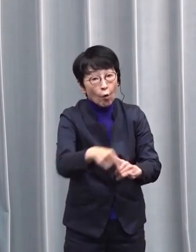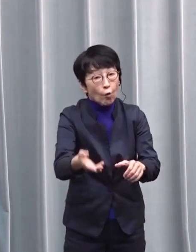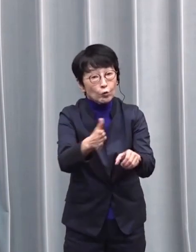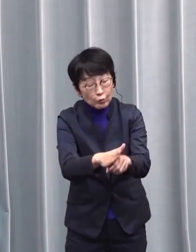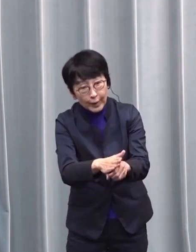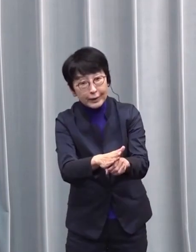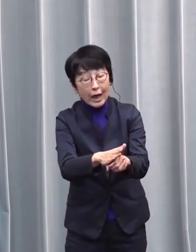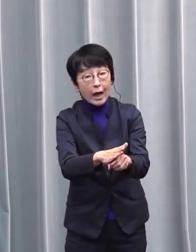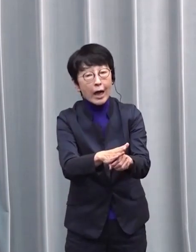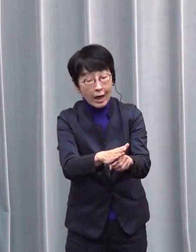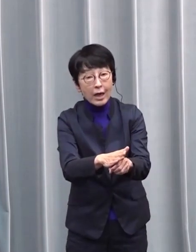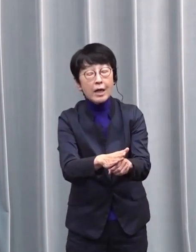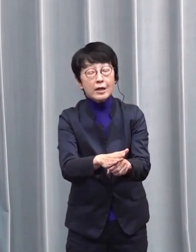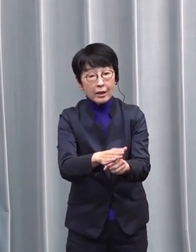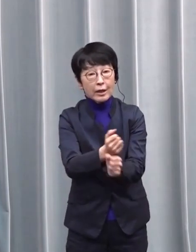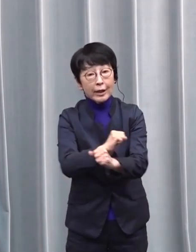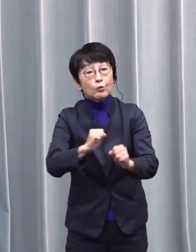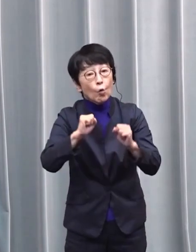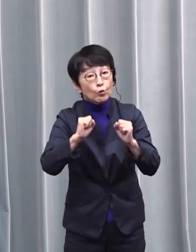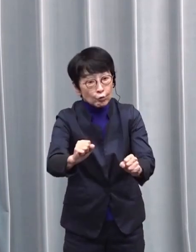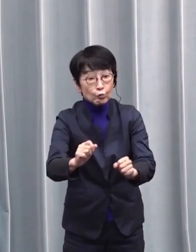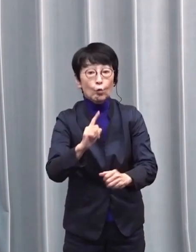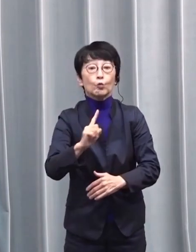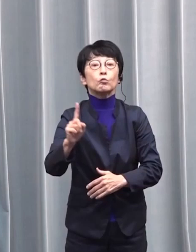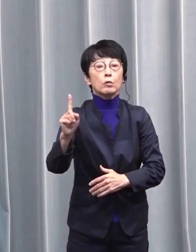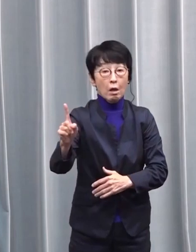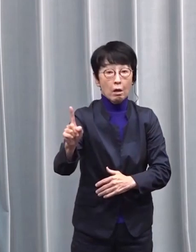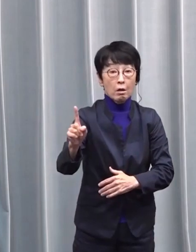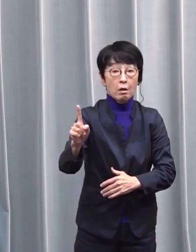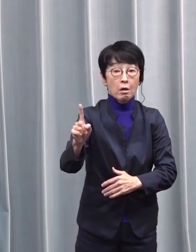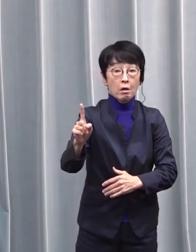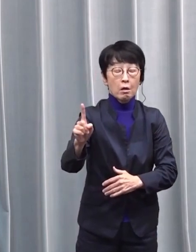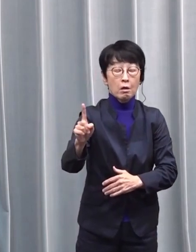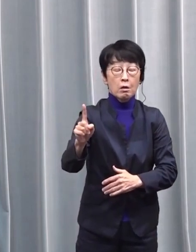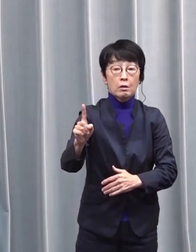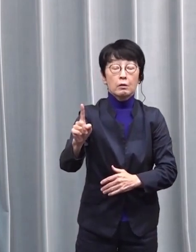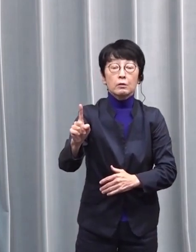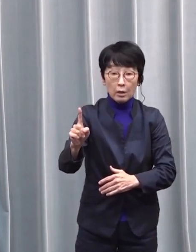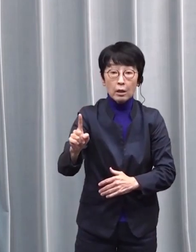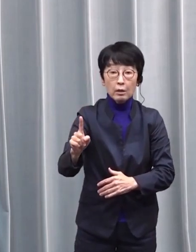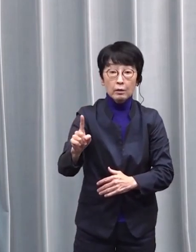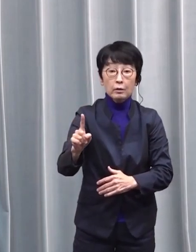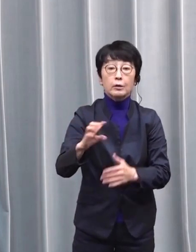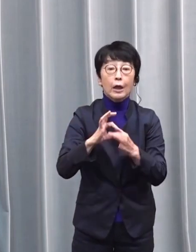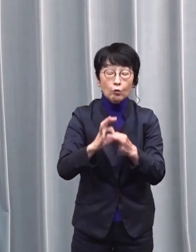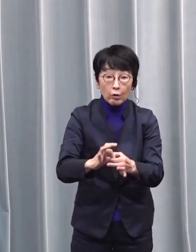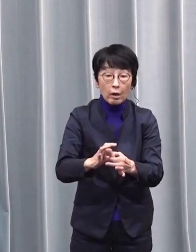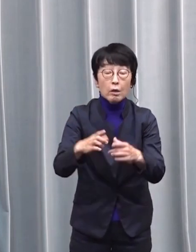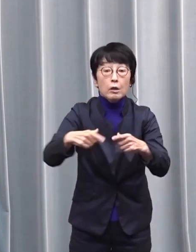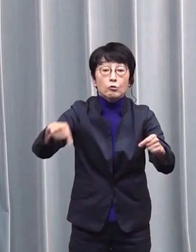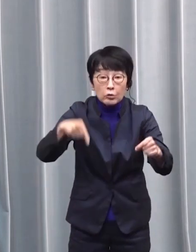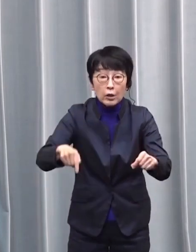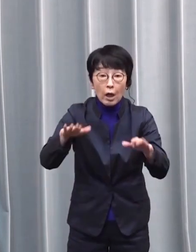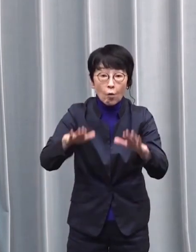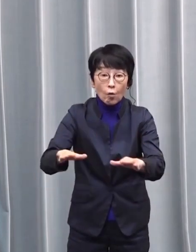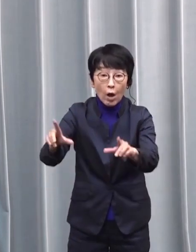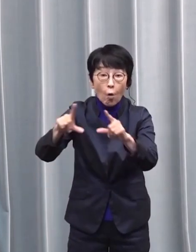検討するというような話までしましたが、これそういう意味では国がですね、今回の報告書を受けて